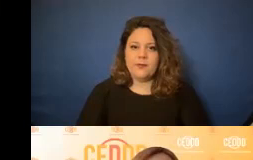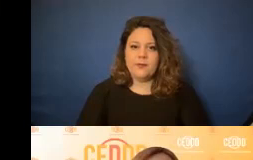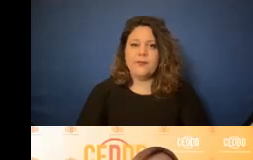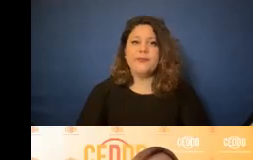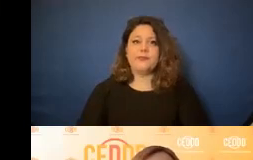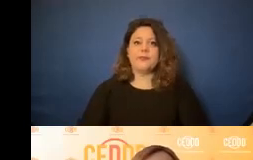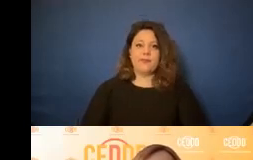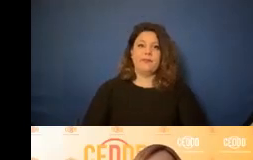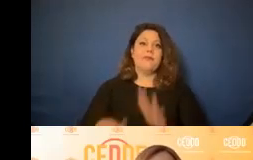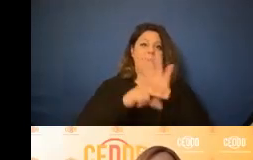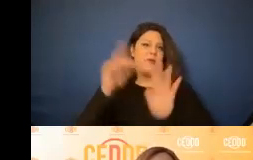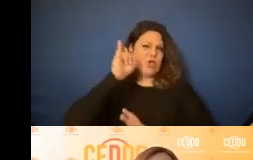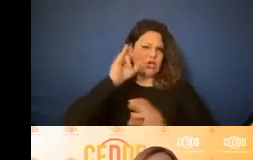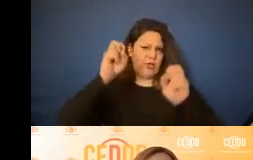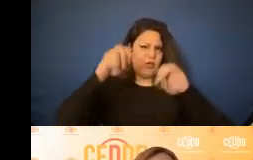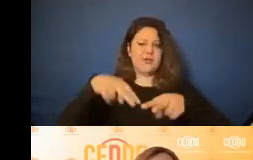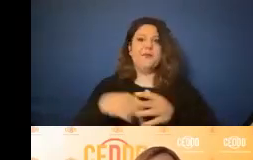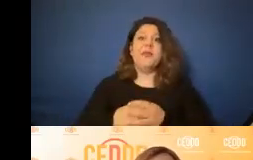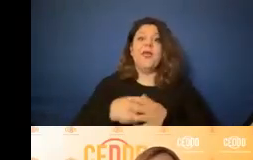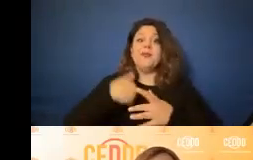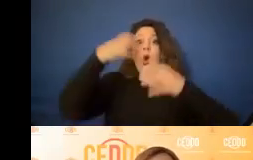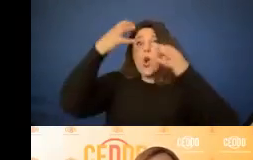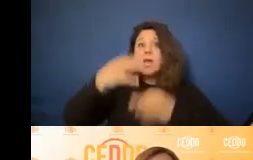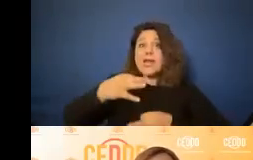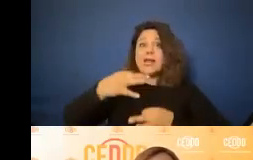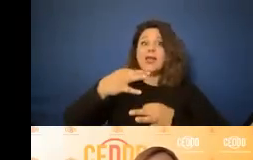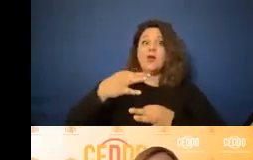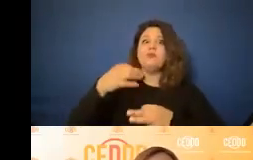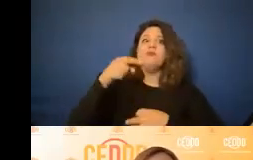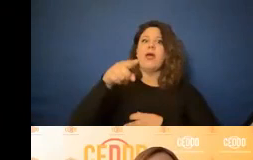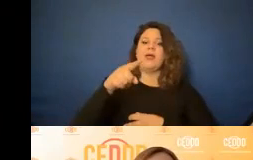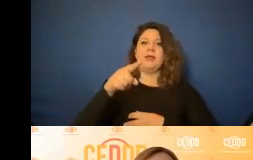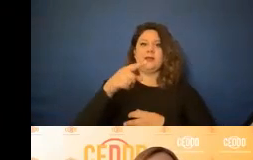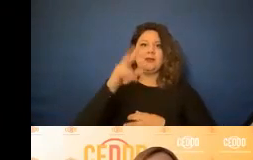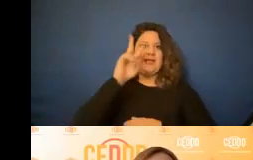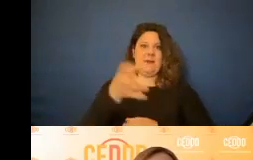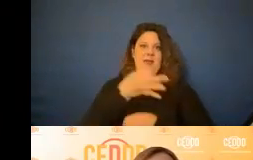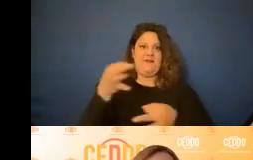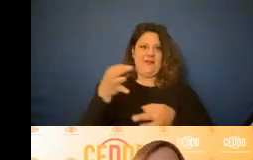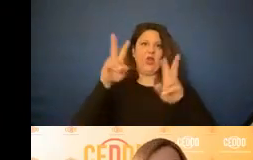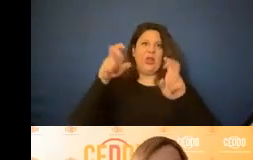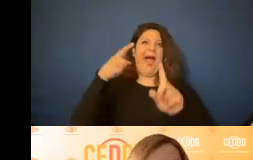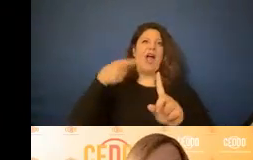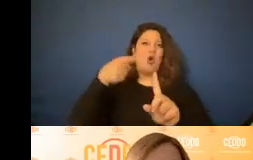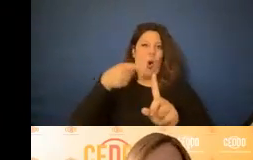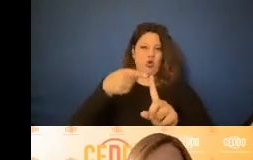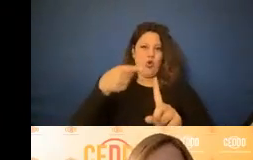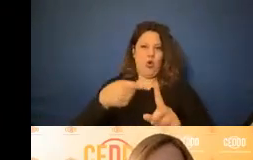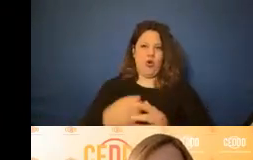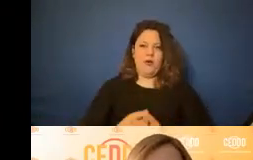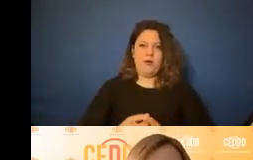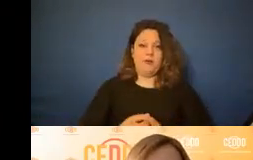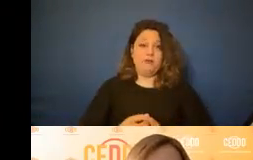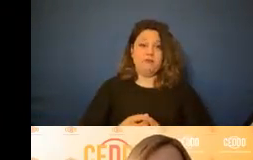Bueno, yo creo que en esencia se ve reflejado muy bien lo que es el acoso, ¿no? Como ves, no es necesario